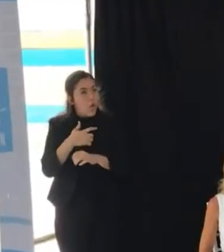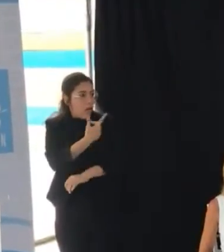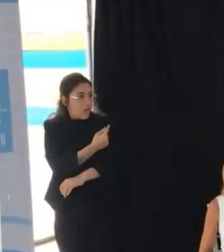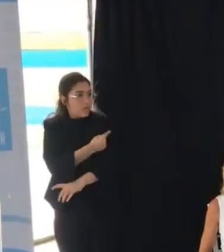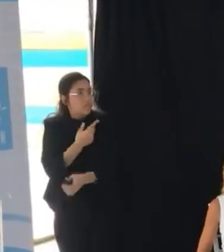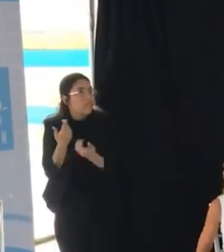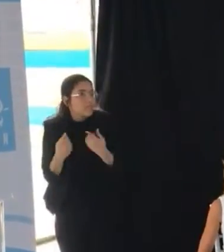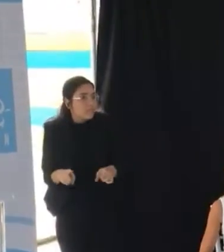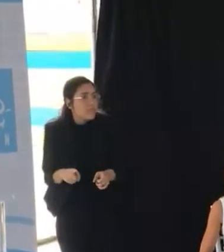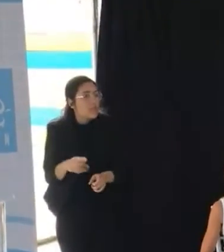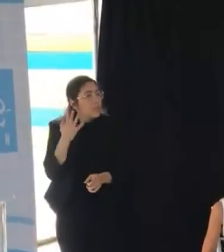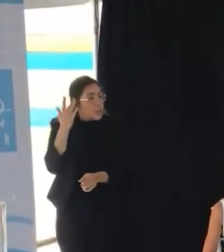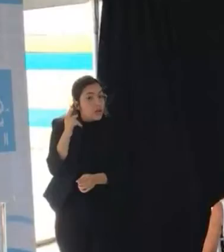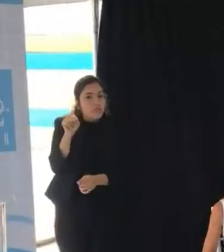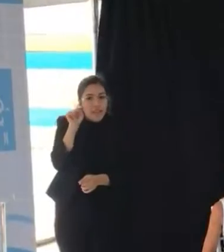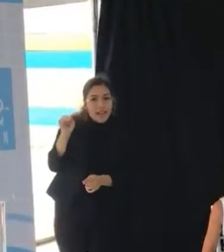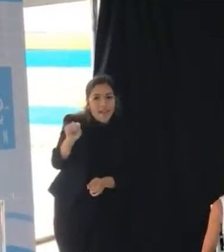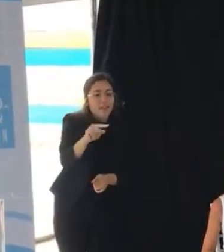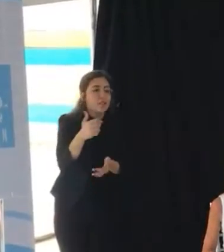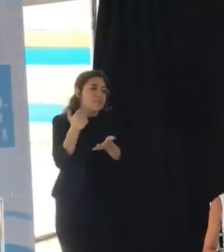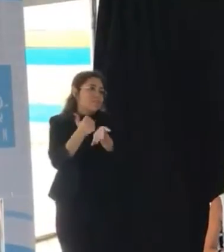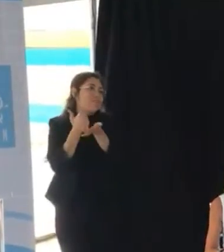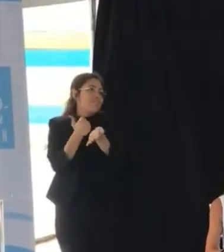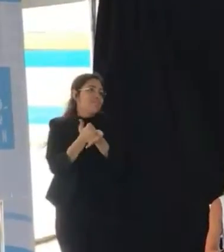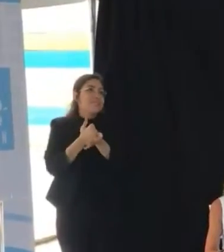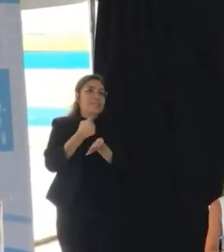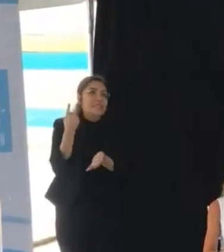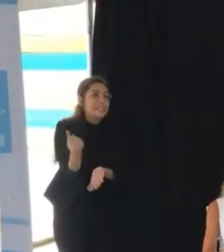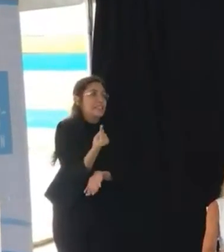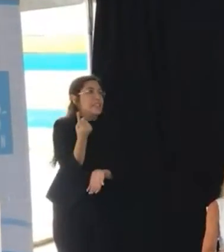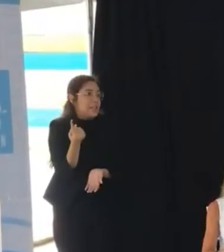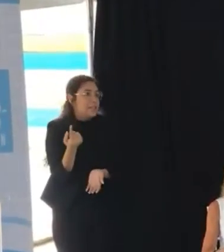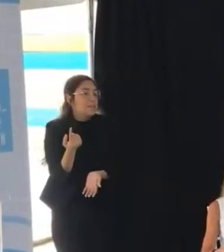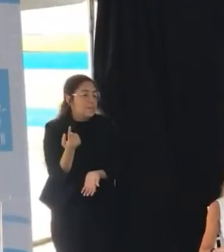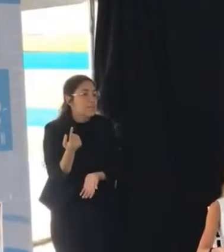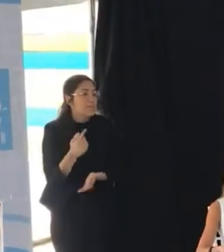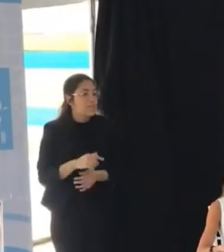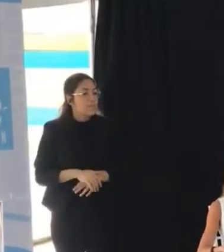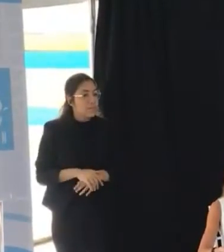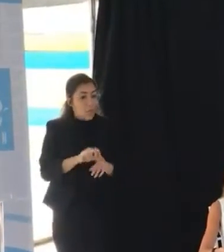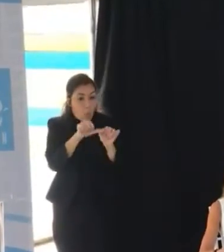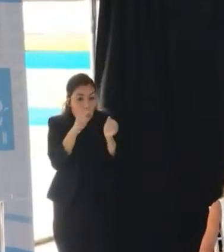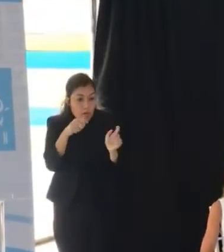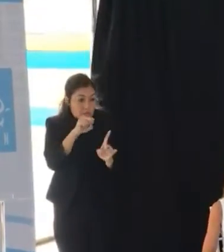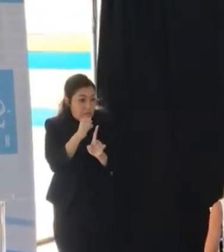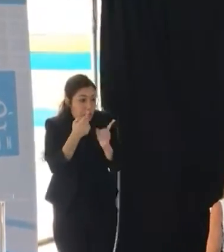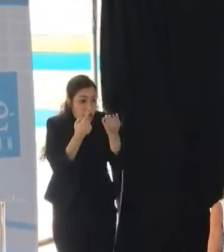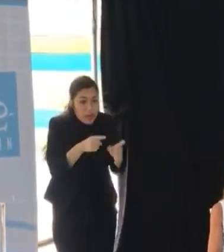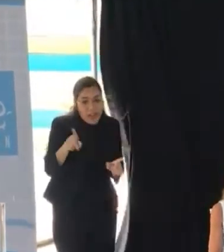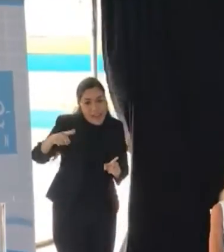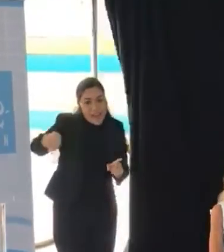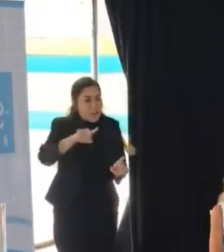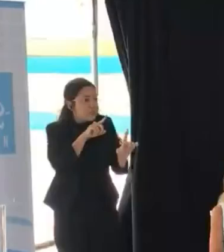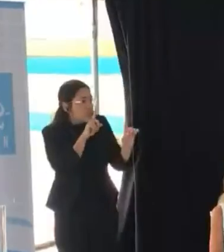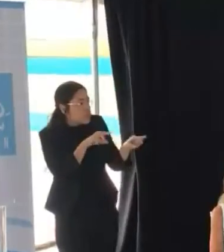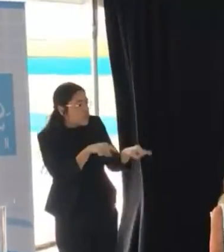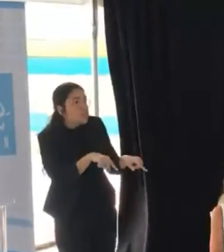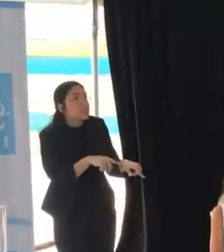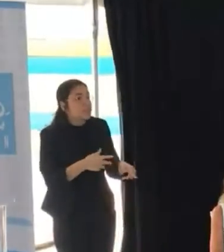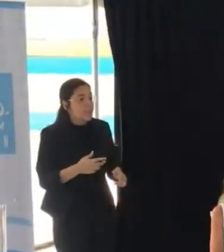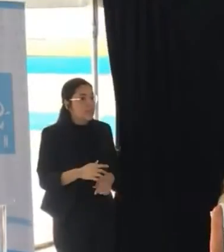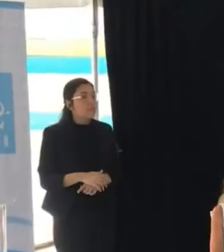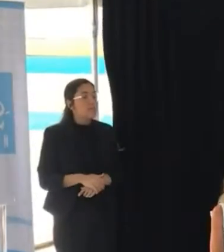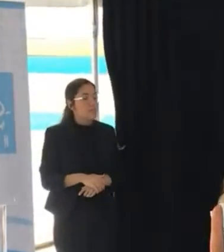porque son los que siempre van a rescatarnos, igual que los bomberos, y cualquier situación que suceda, ellos van a estar ahí. Se pasa a la población